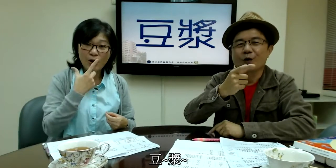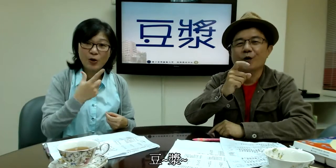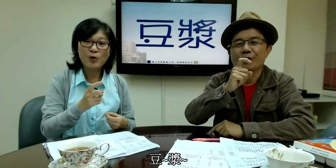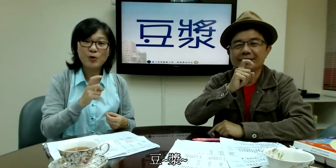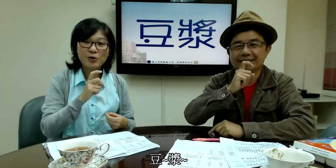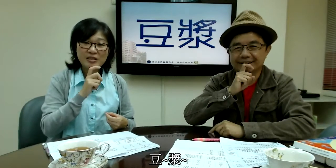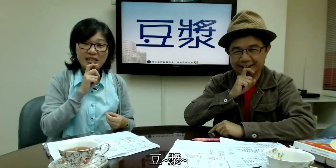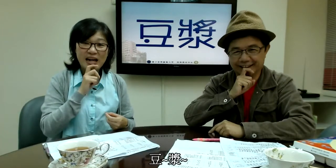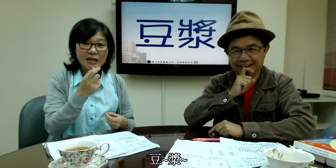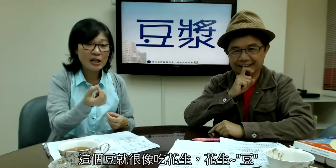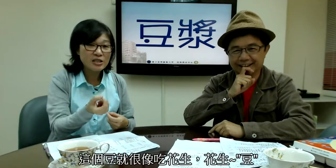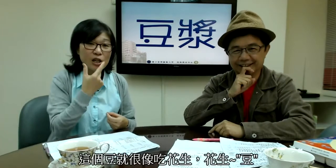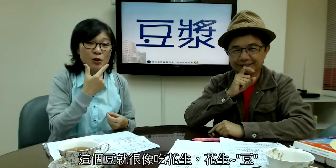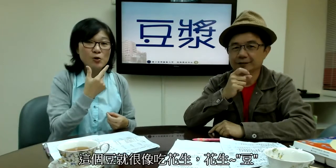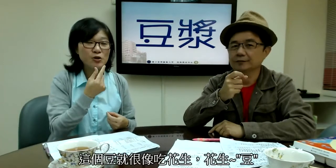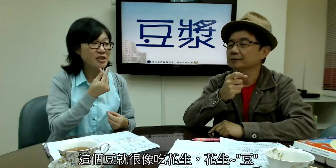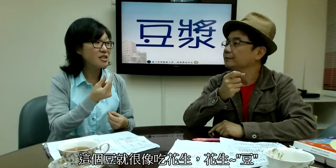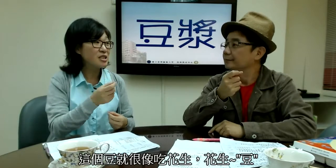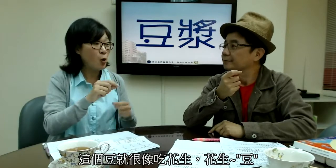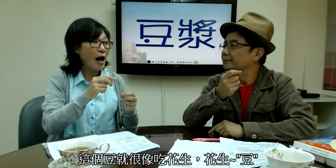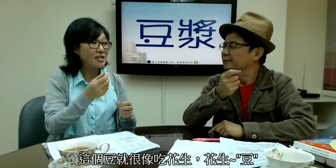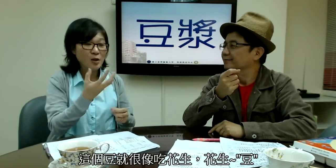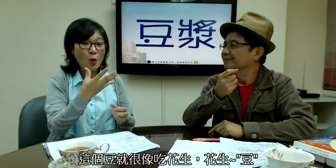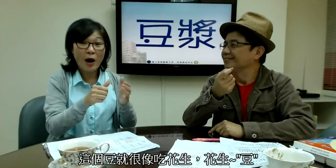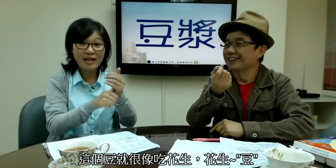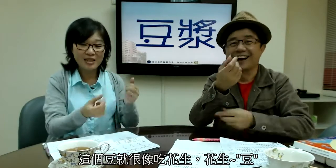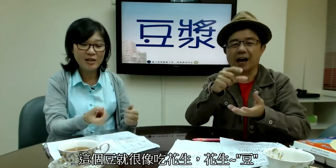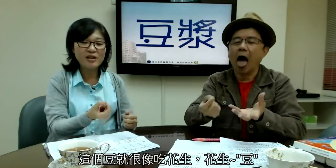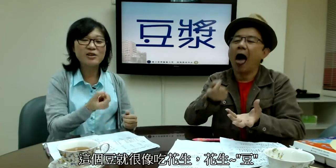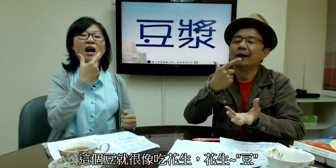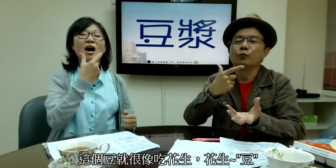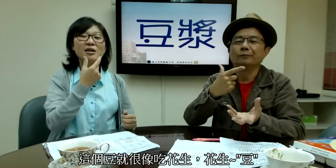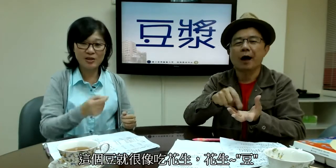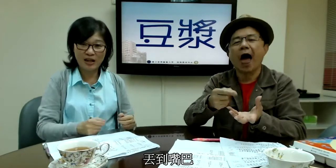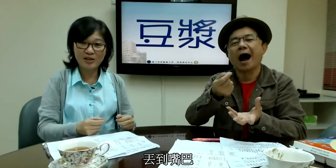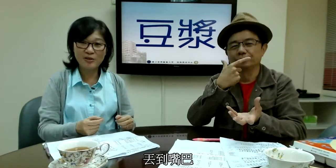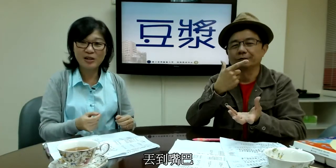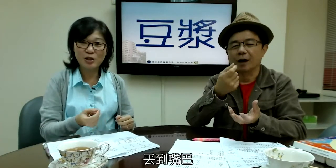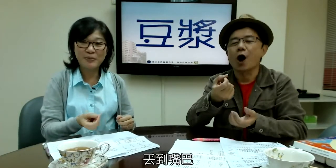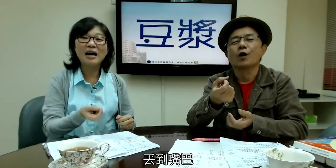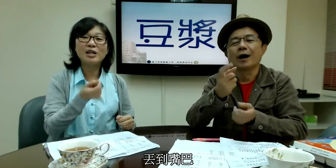豆浆，这个豆就很像吃花生，花生豆丢到嘴巴，